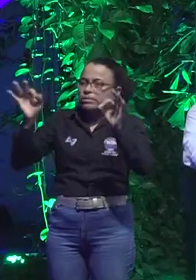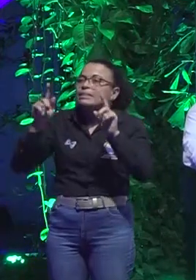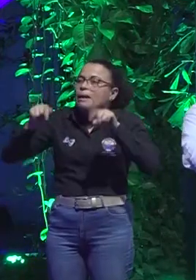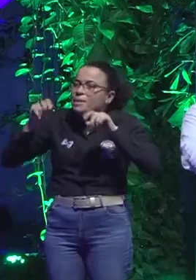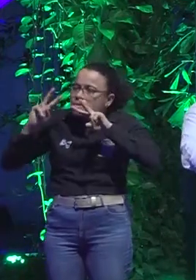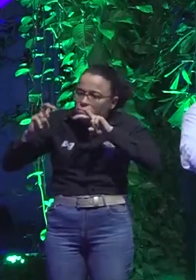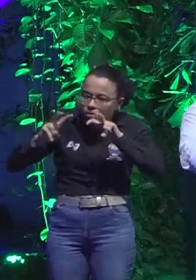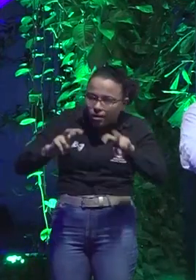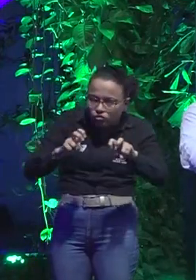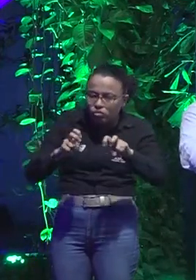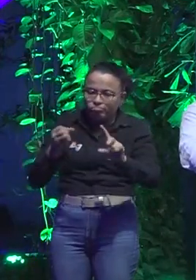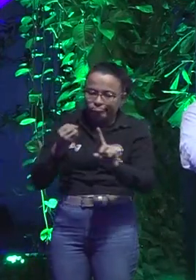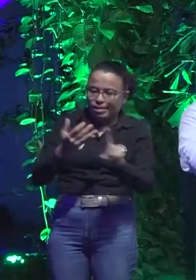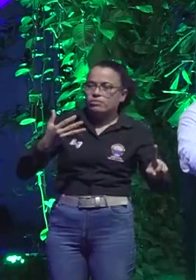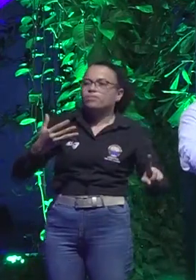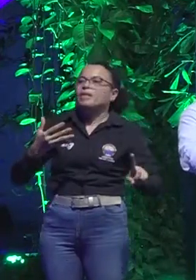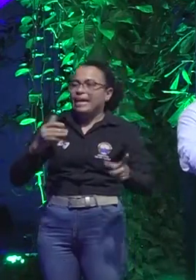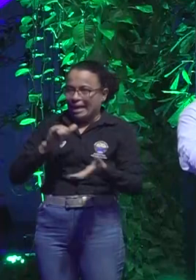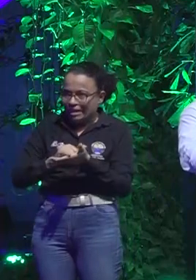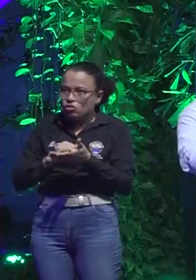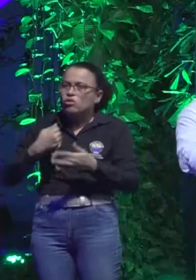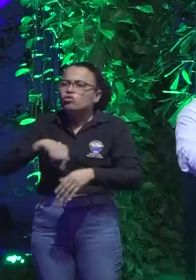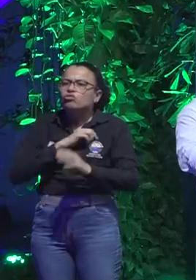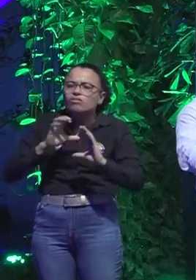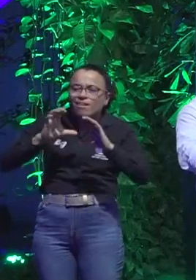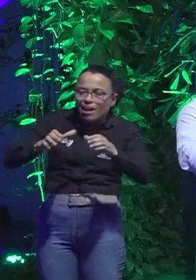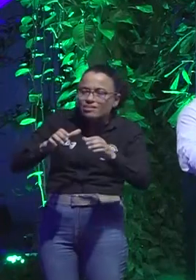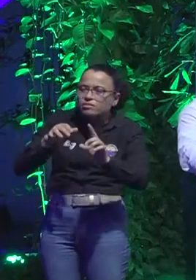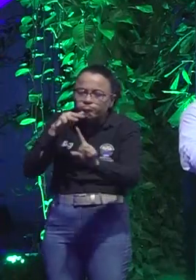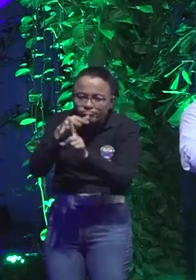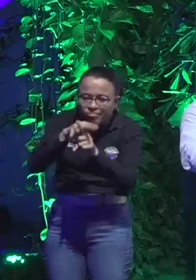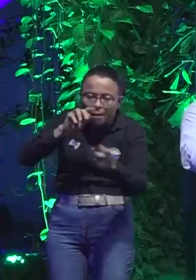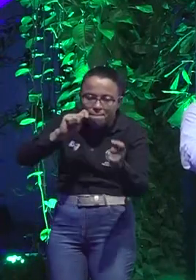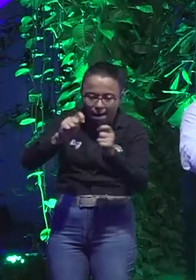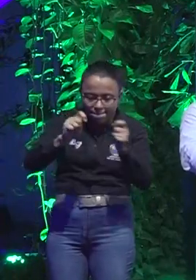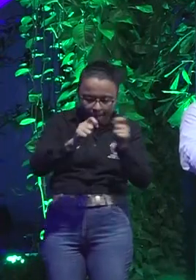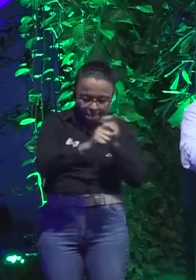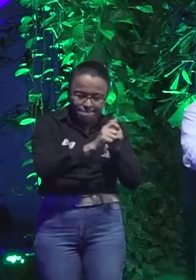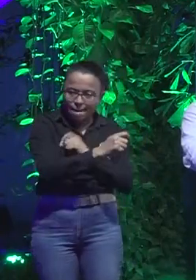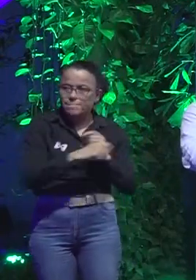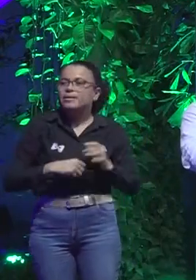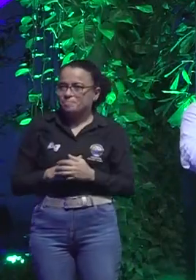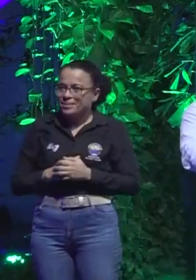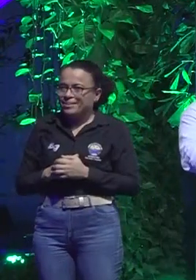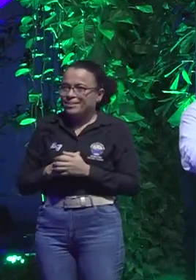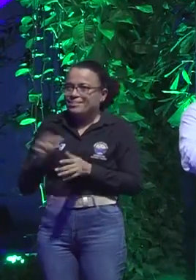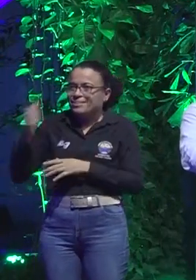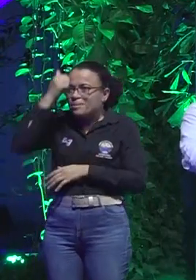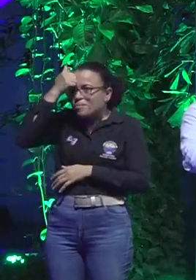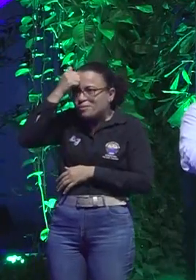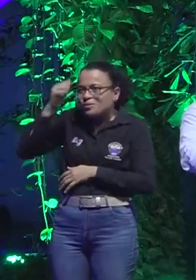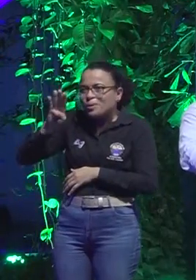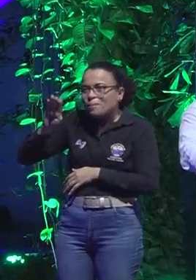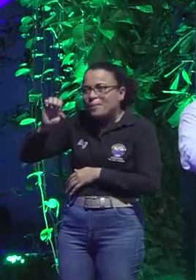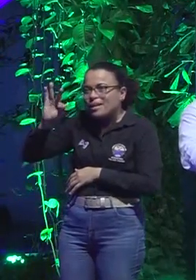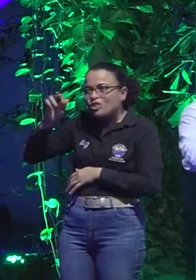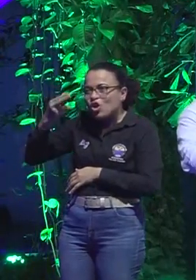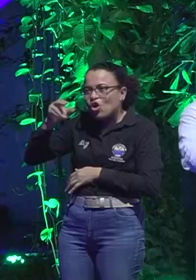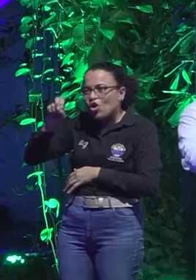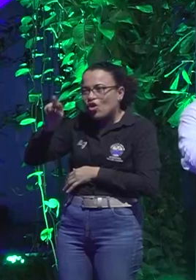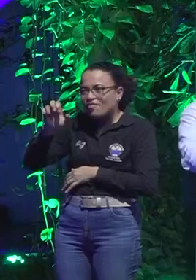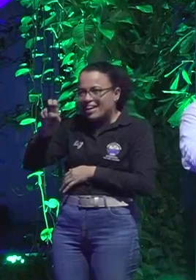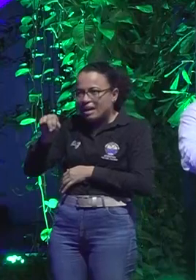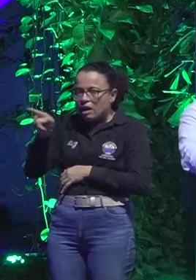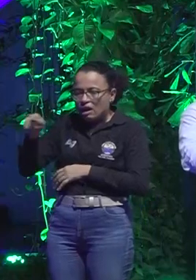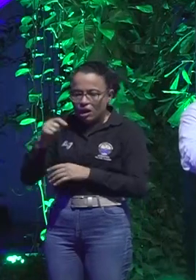enseñamos, nosotros transformamos vidas. Cada día, cada espacio, ahora que va el profesor Beethoven que deja una huella indeleble siempre en sus estudiantes,